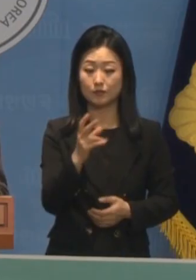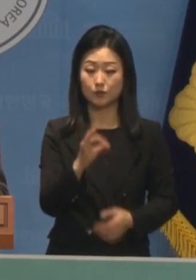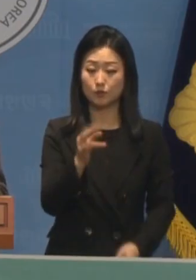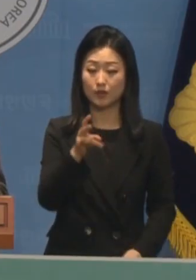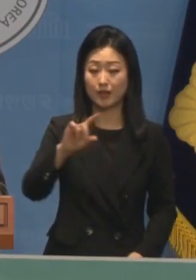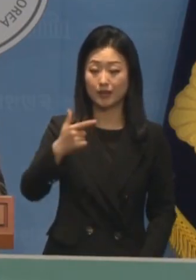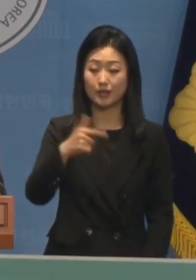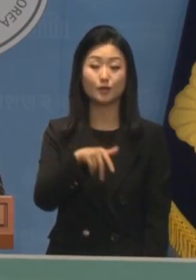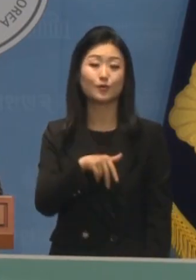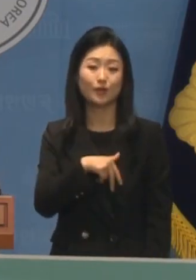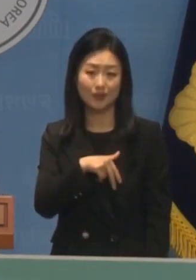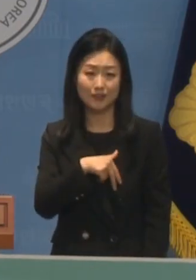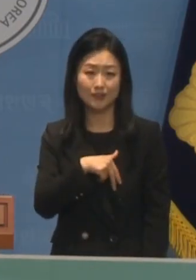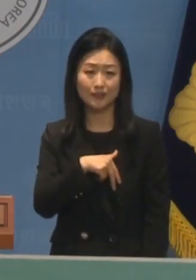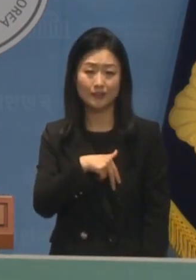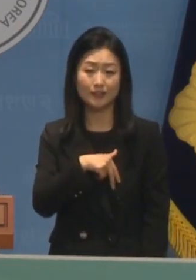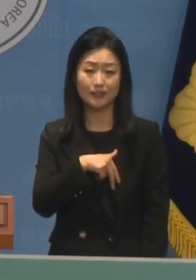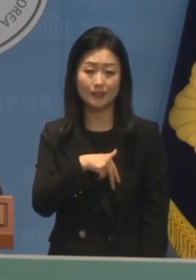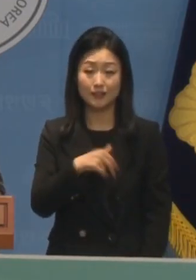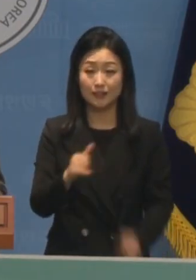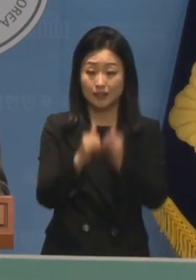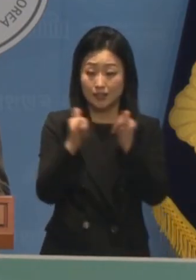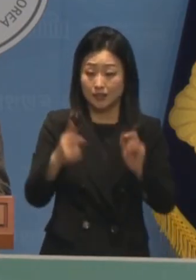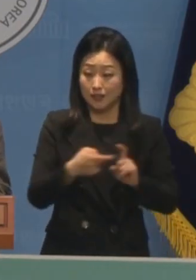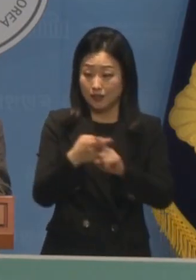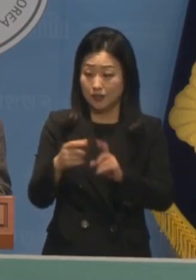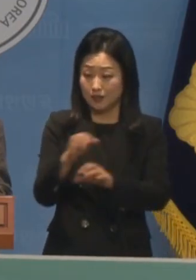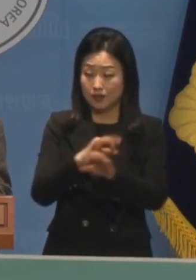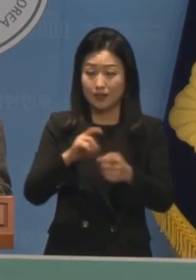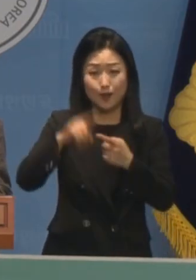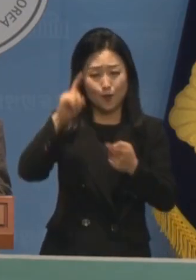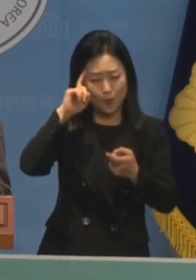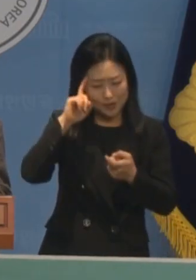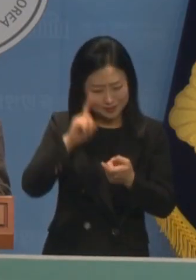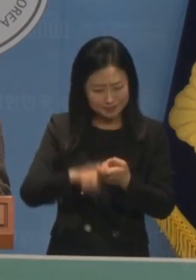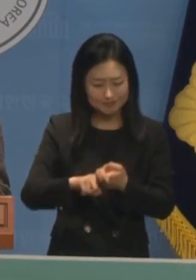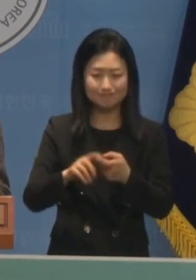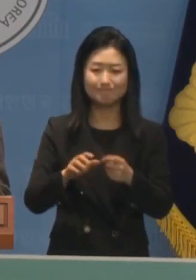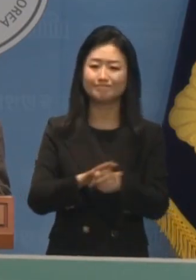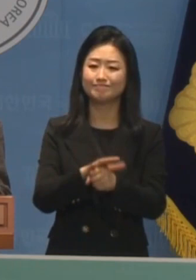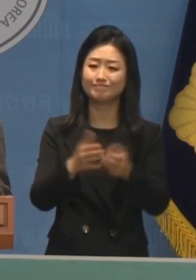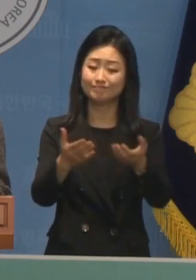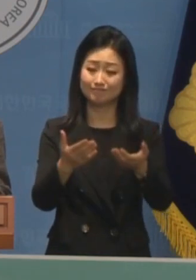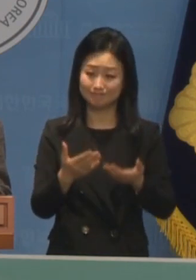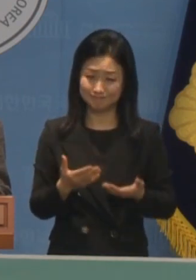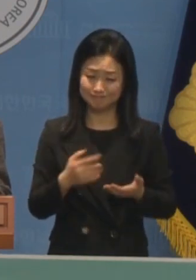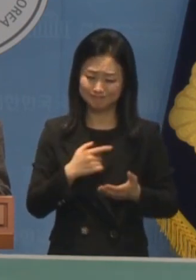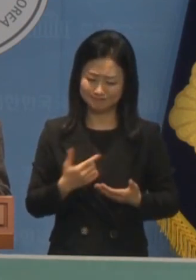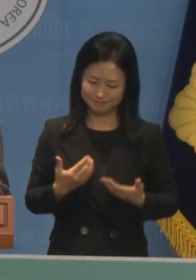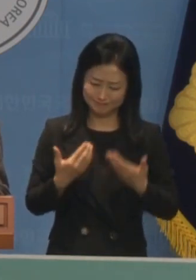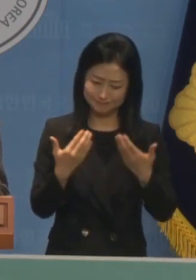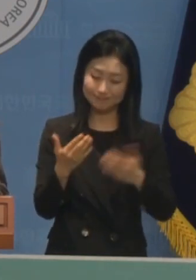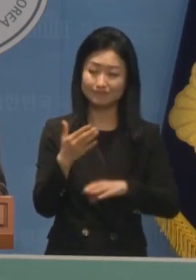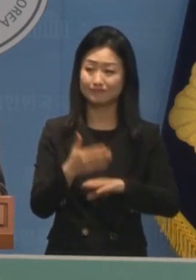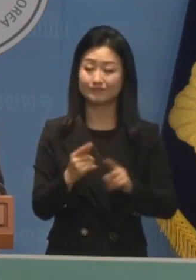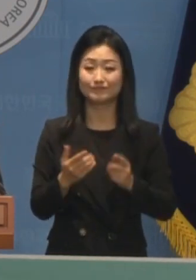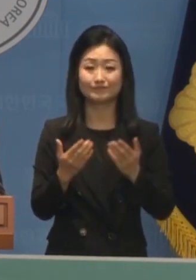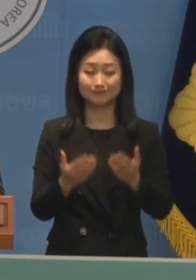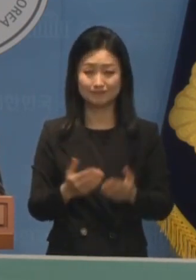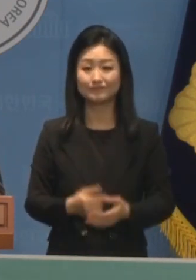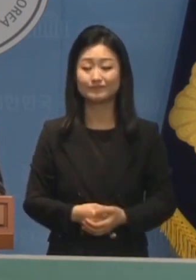용해인 의원의 사회 연대 경제에 대한 관심과 애정, 헌신에 깊이